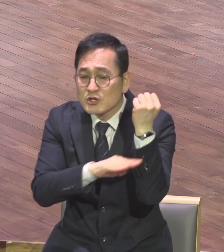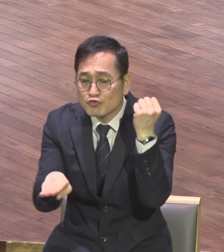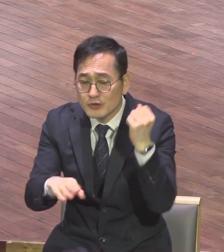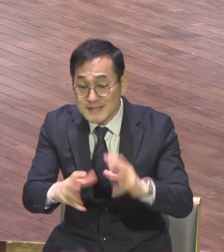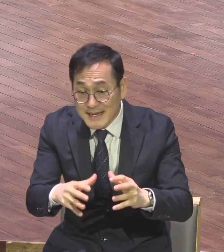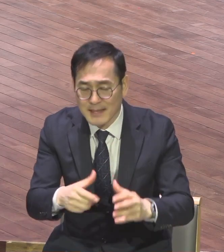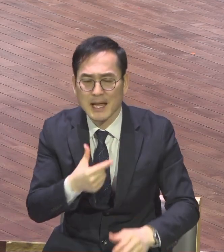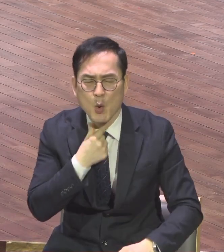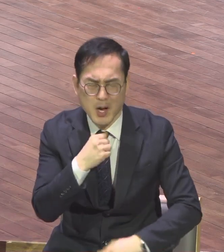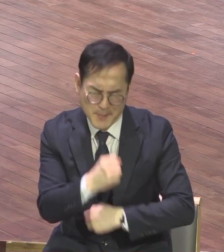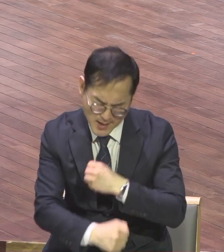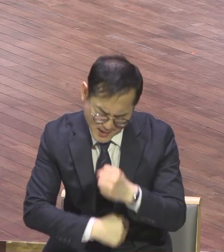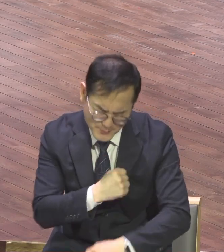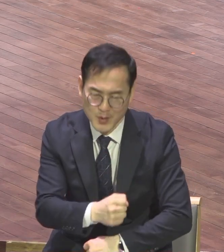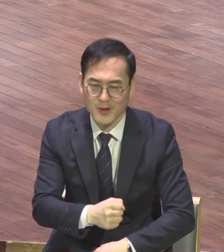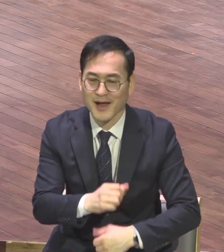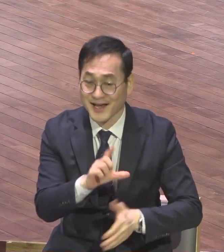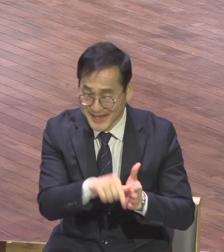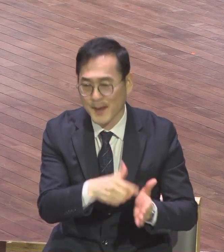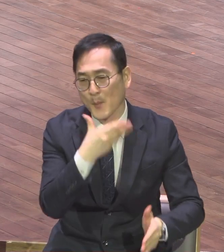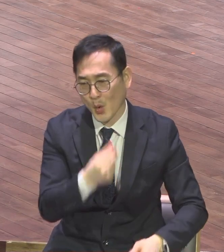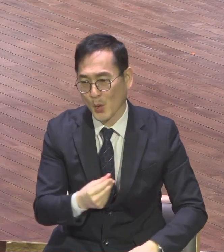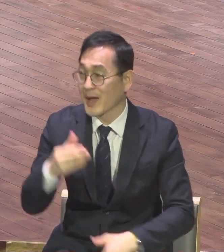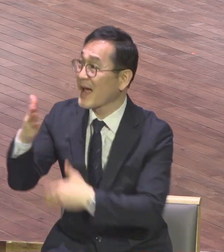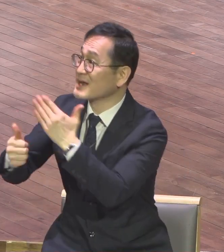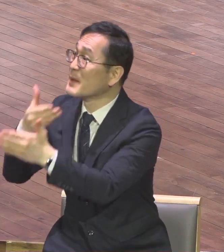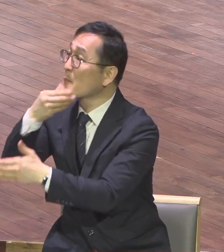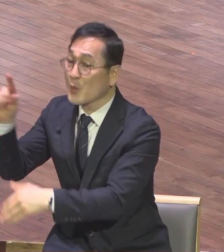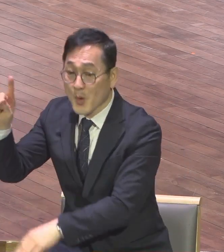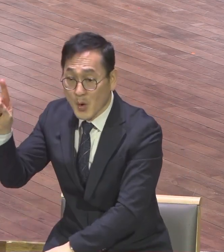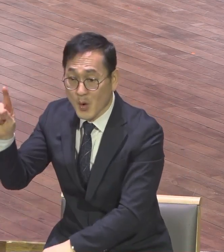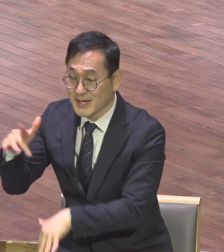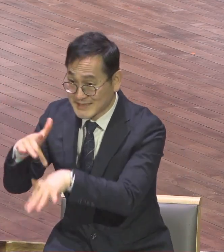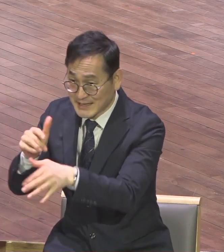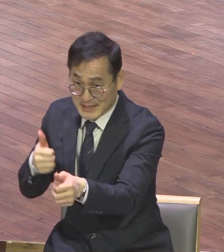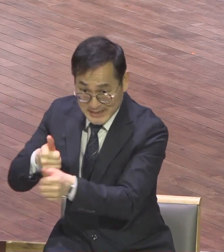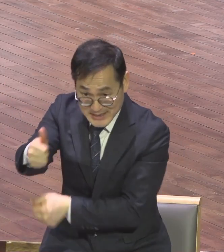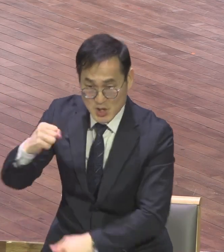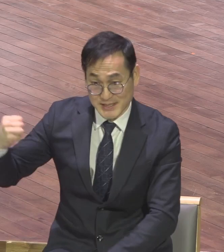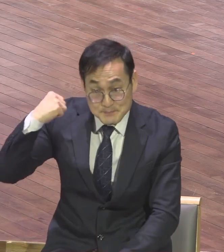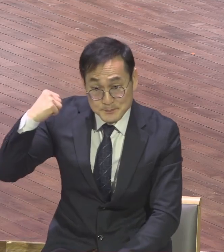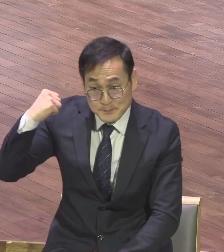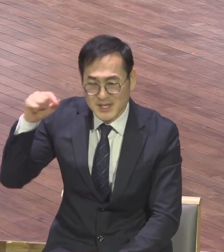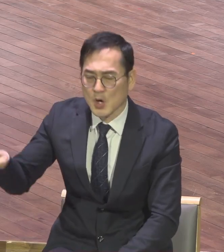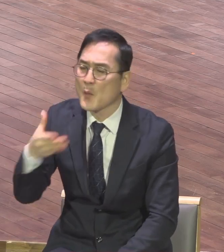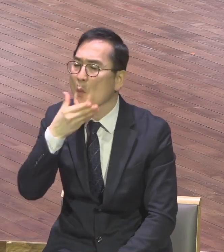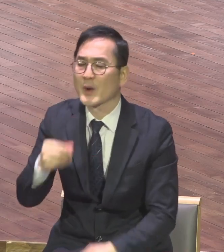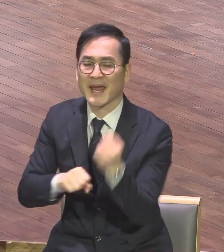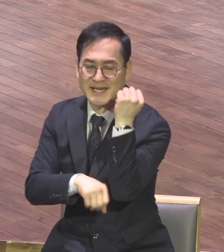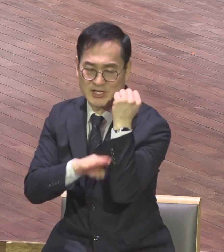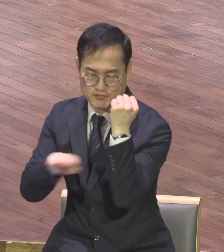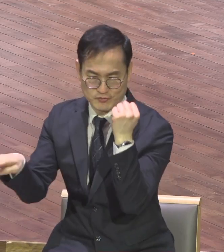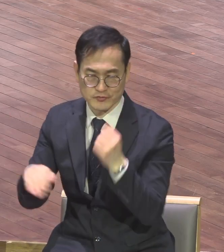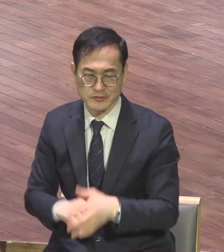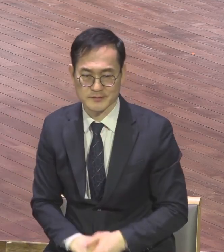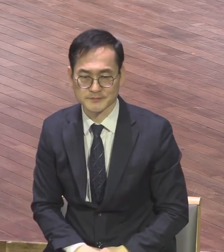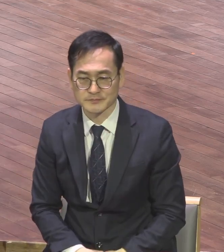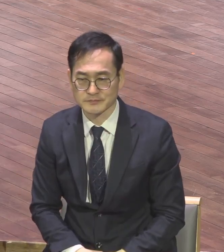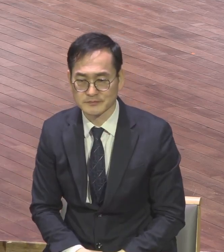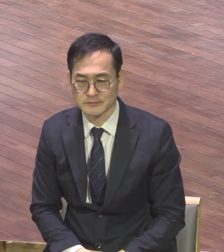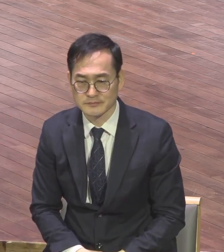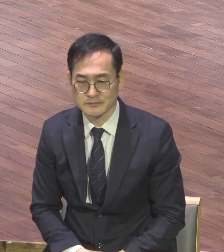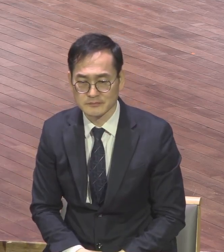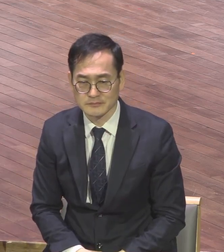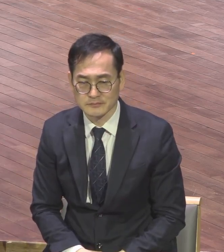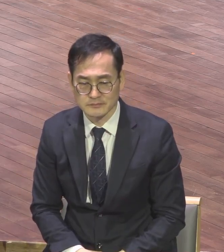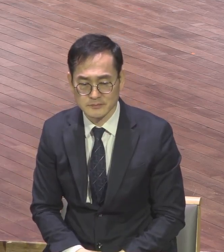되는 것입니다. 그런데 하나님 나라에서의 복의 기준은 마귀를 이길 권세를 가진 것입니다. 누가복음 10장 19절에